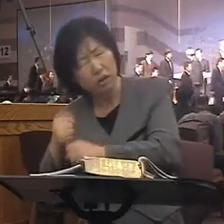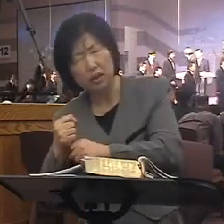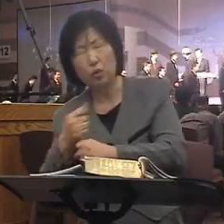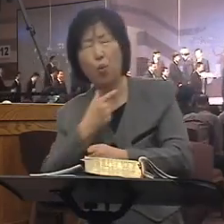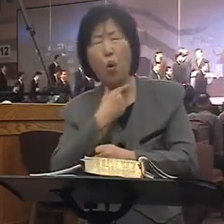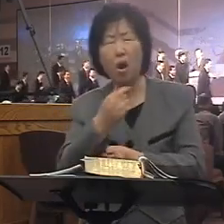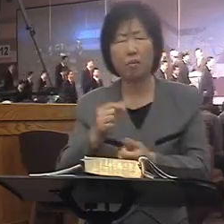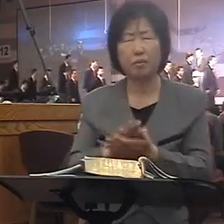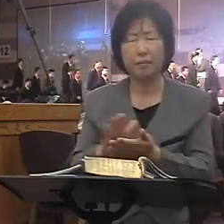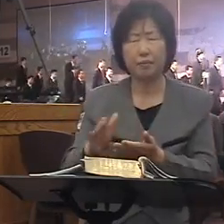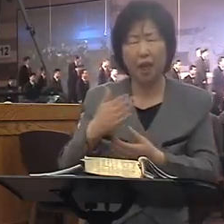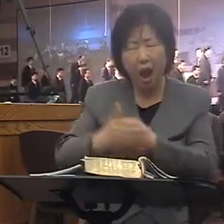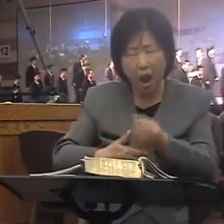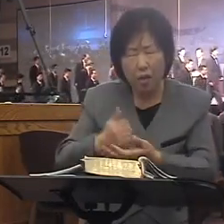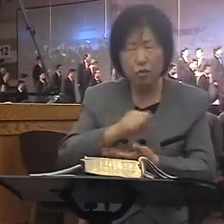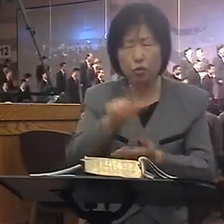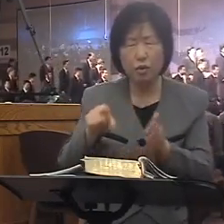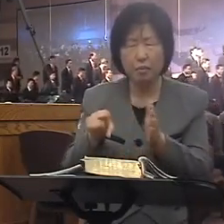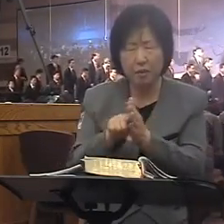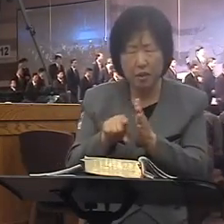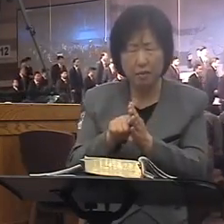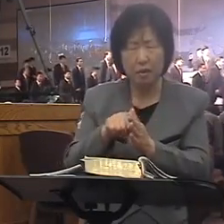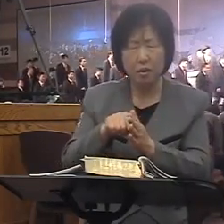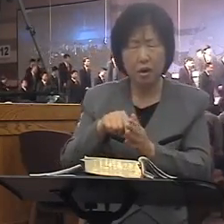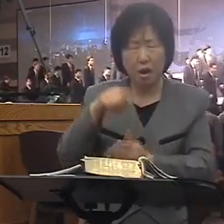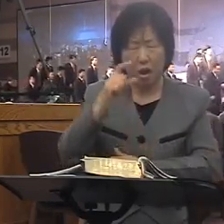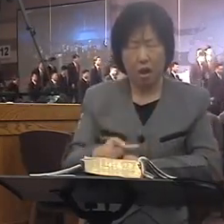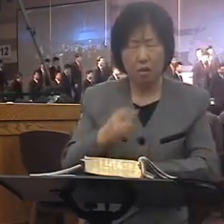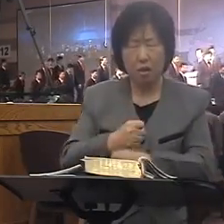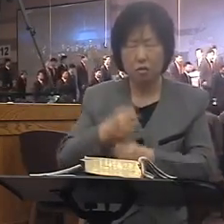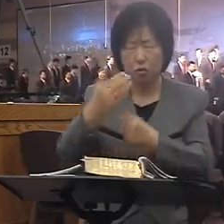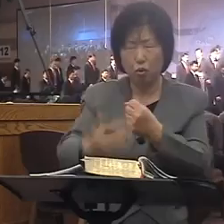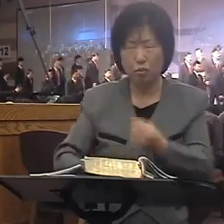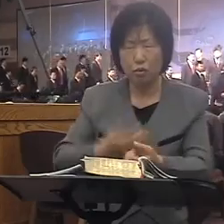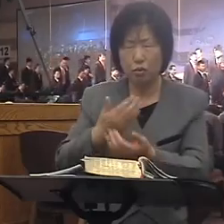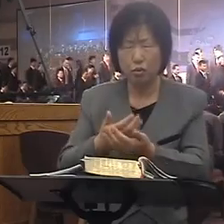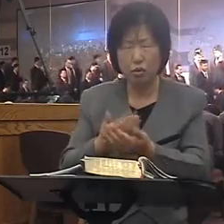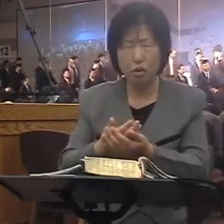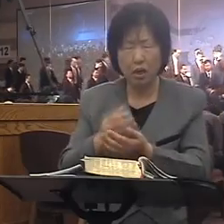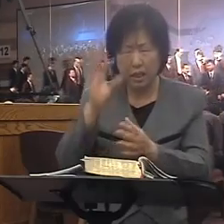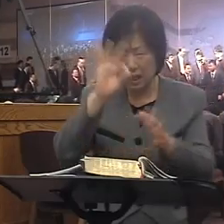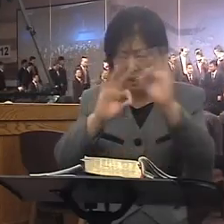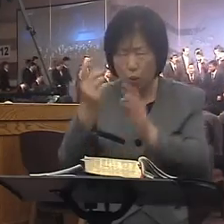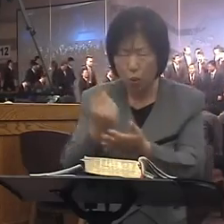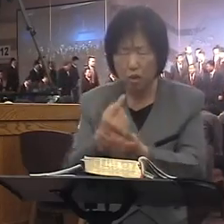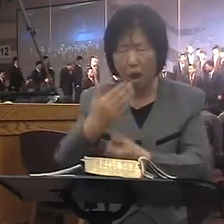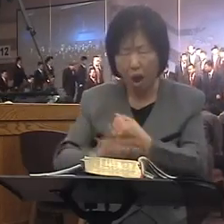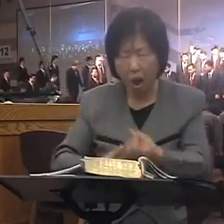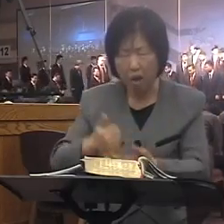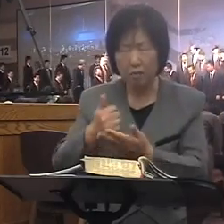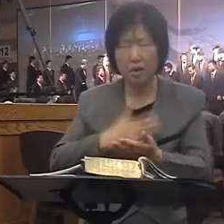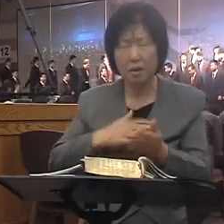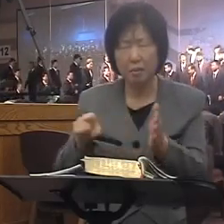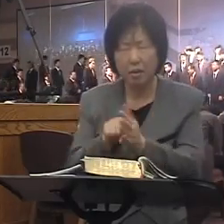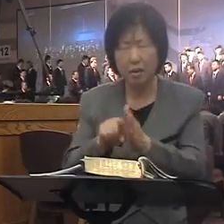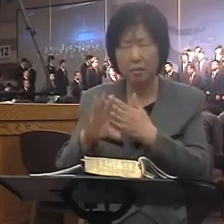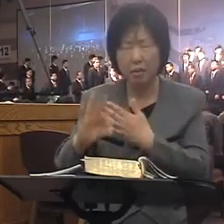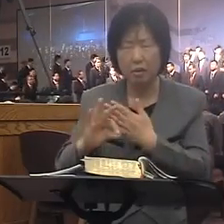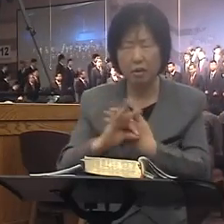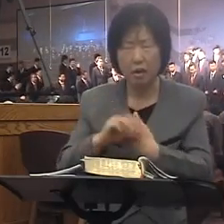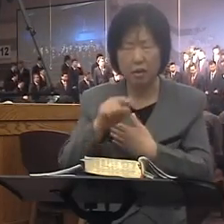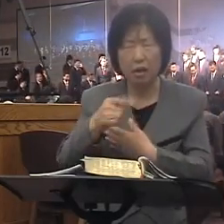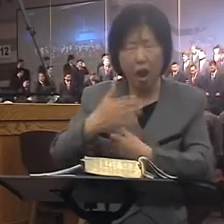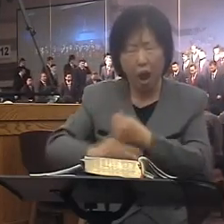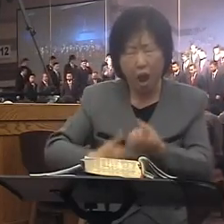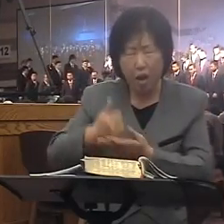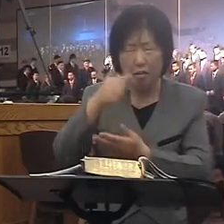원합니다. 하나님 우리의 믿음을 강건하게 하여 주시옵소서. 찾아오시는 하나님을 내가 믿는다면 그